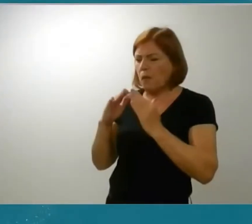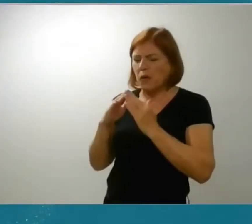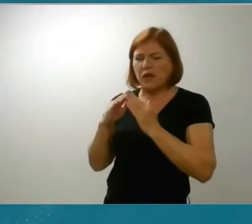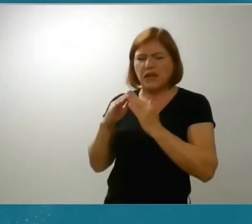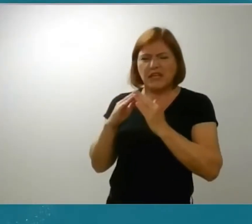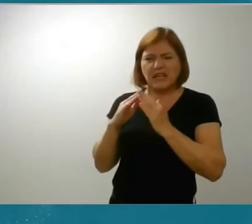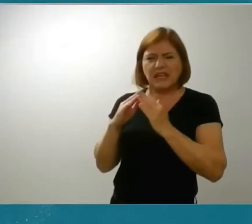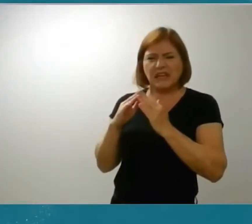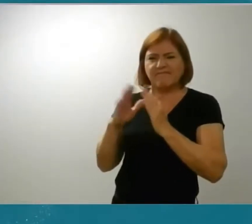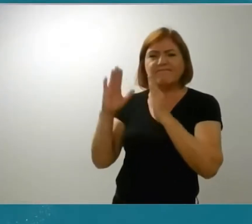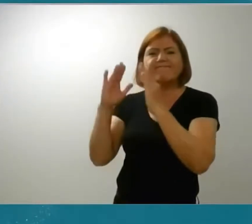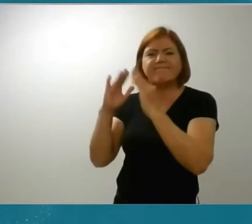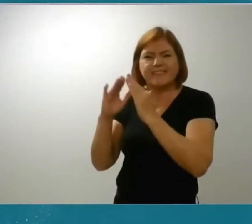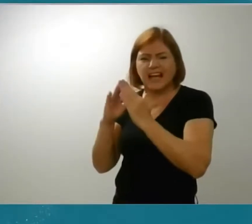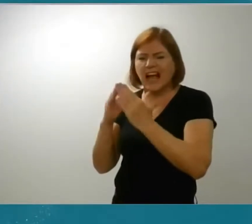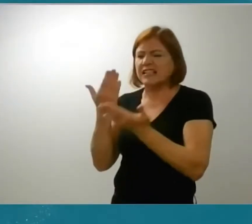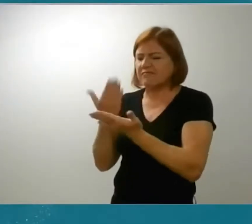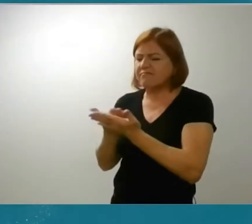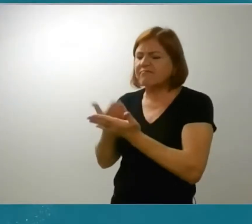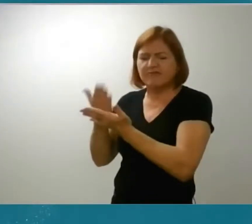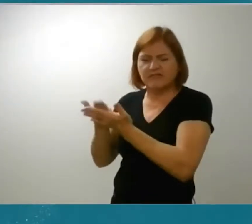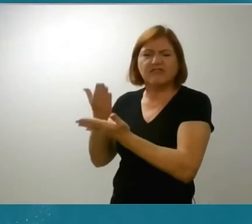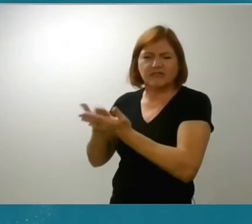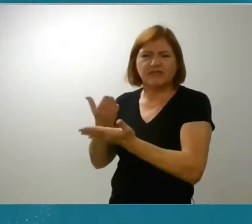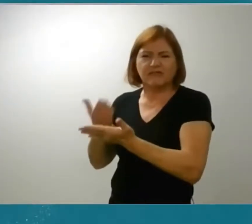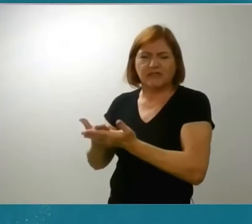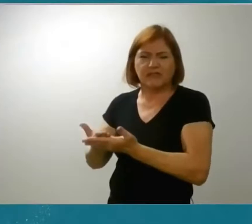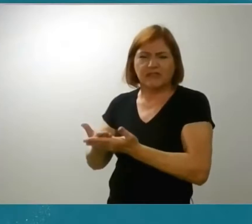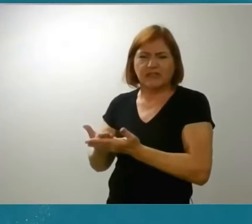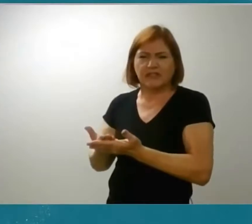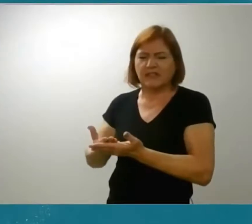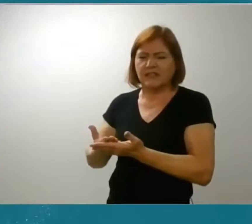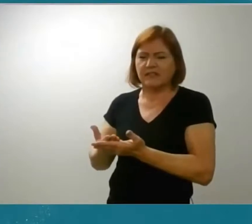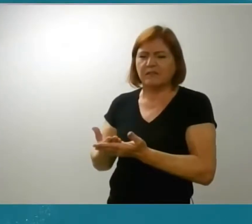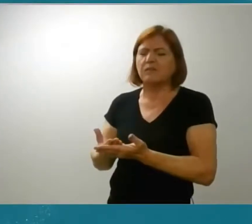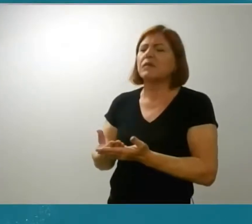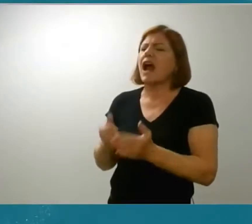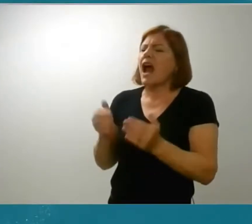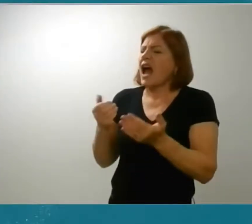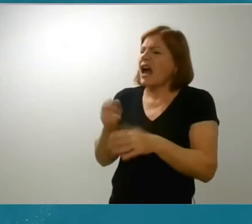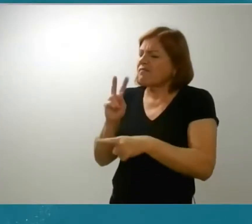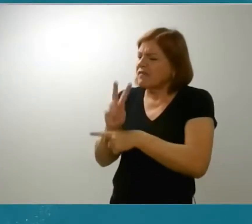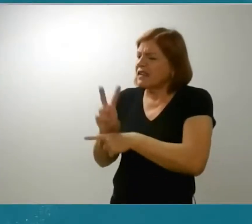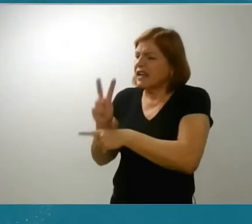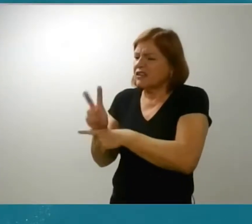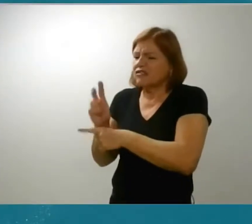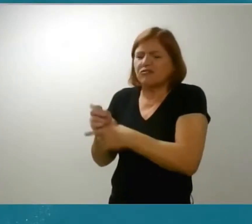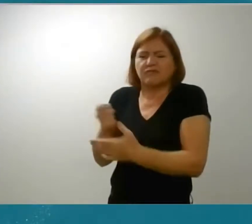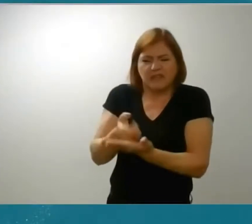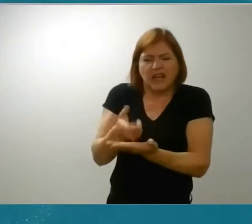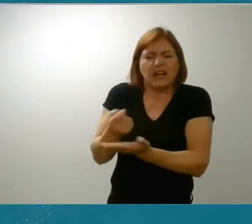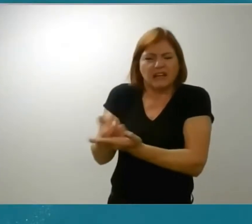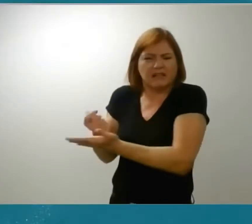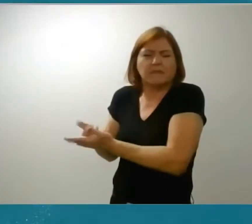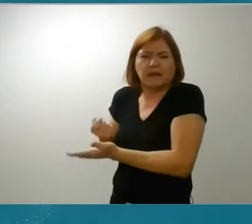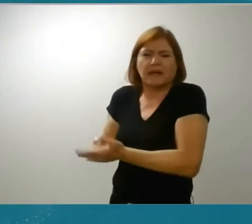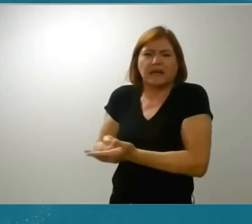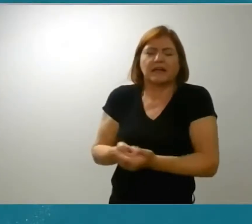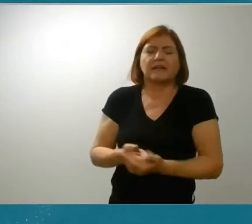aluga juntamente com outros estudantes para ajudar a pagar aluguel, certo? Para a gente poder morar junto, pagar aluguel e estudar